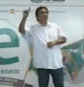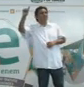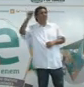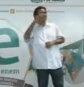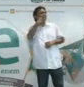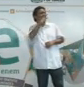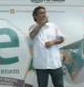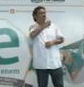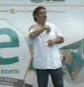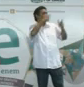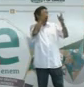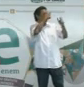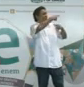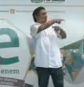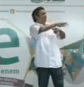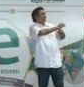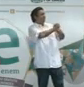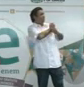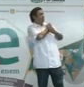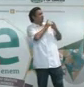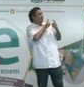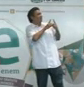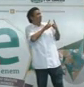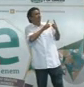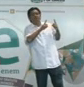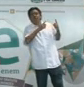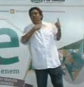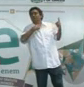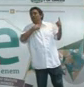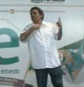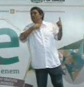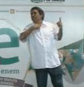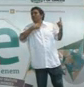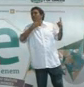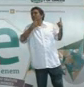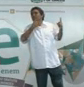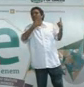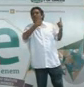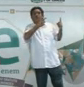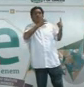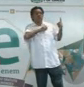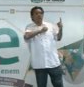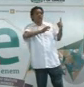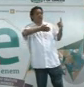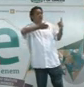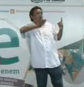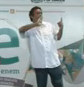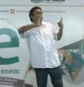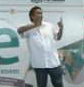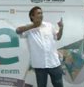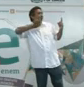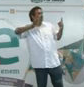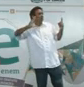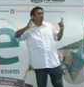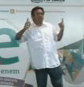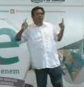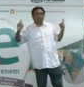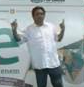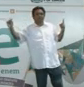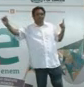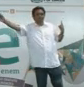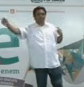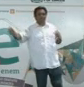do trono dos braços teus, mas não posso dizer-te meu bem adeus. Mas vai ter que dizer, ele vai embora e